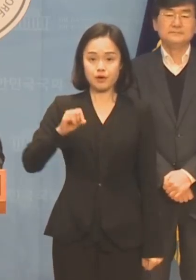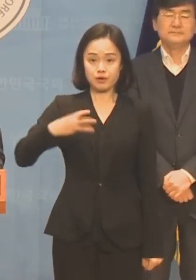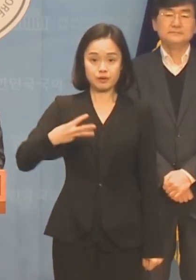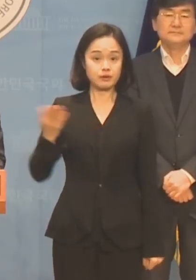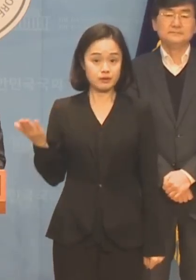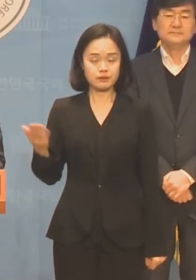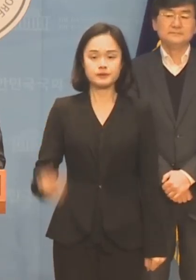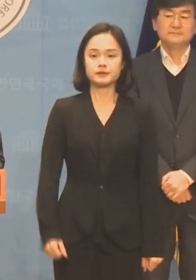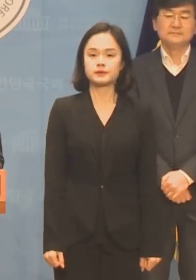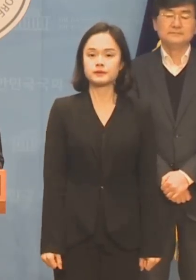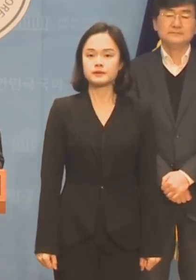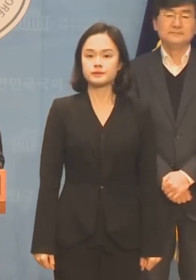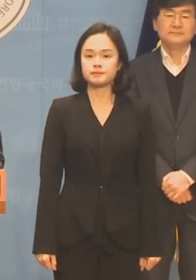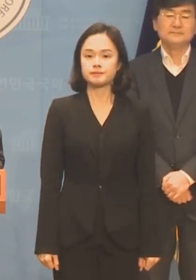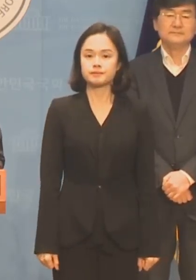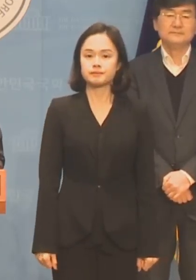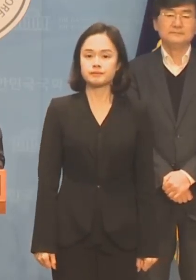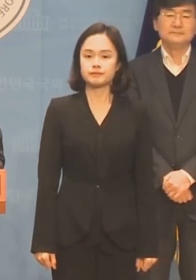그럼 저는 지금